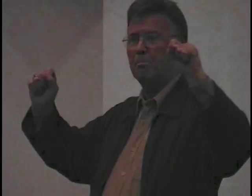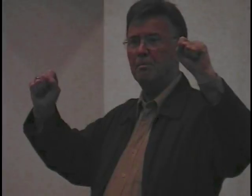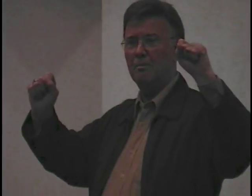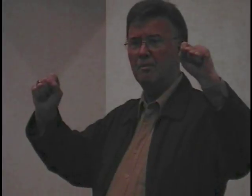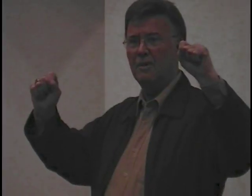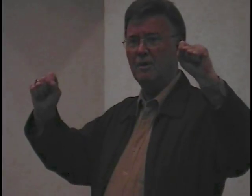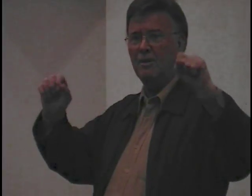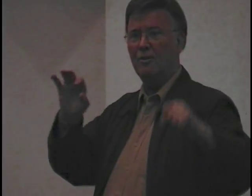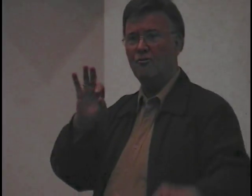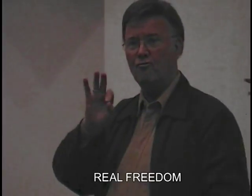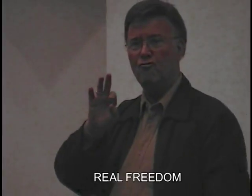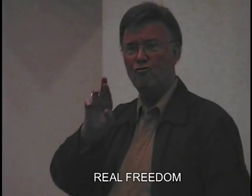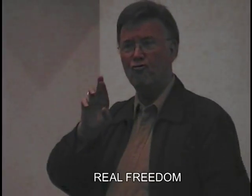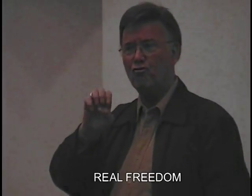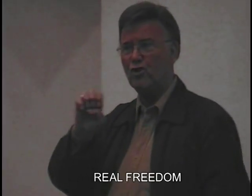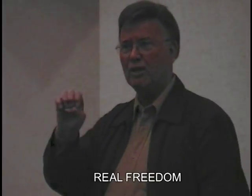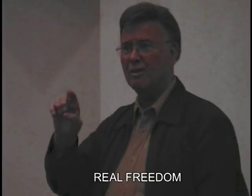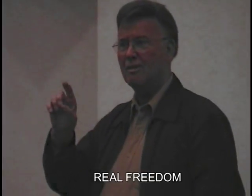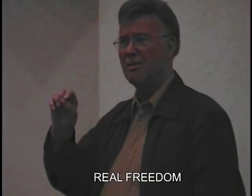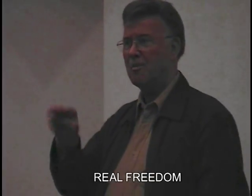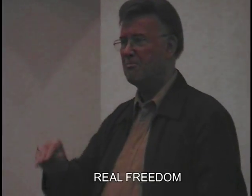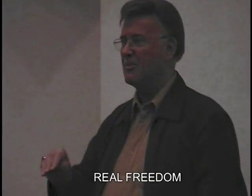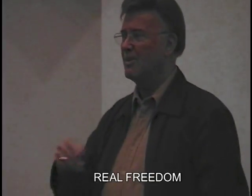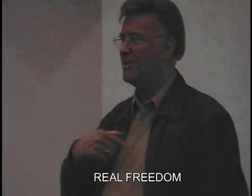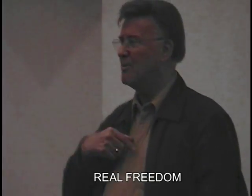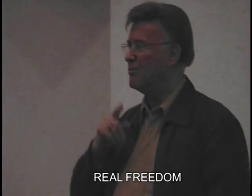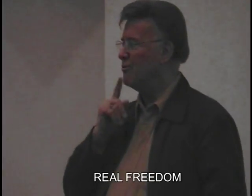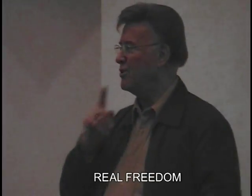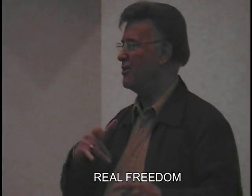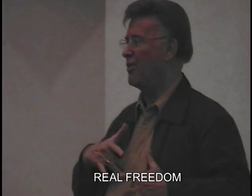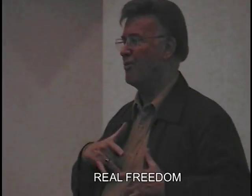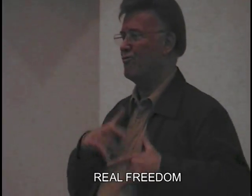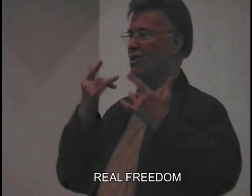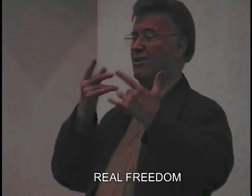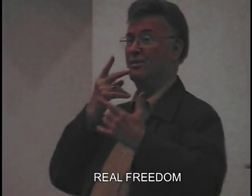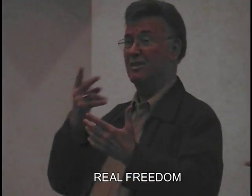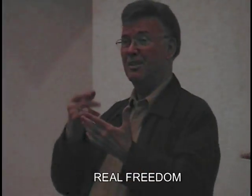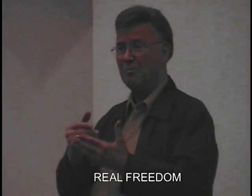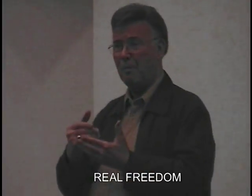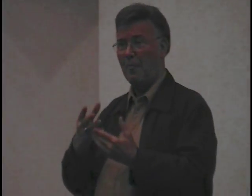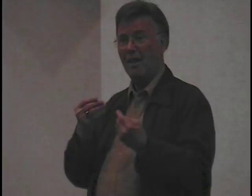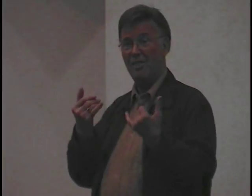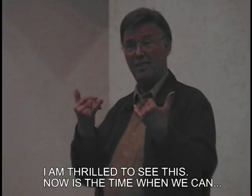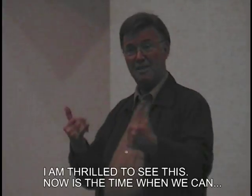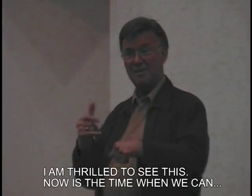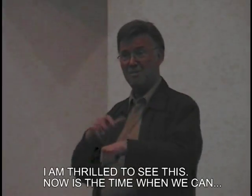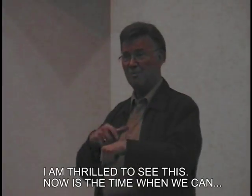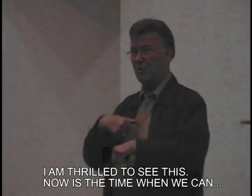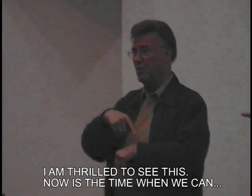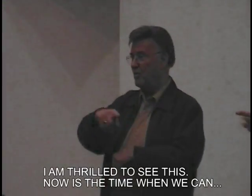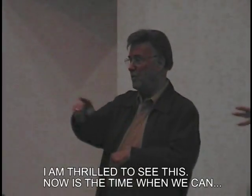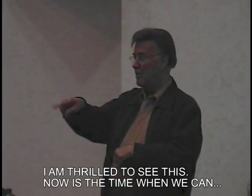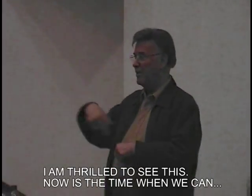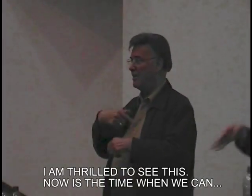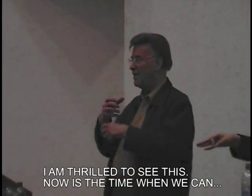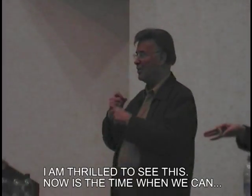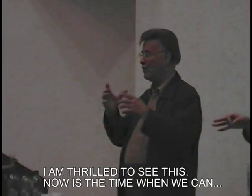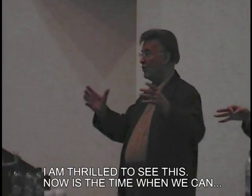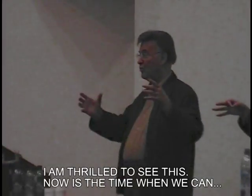76, and now, real freedom. I'm thrilled to see them. Now is the time when all of